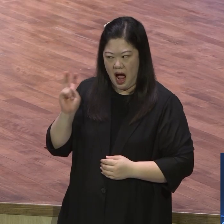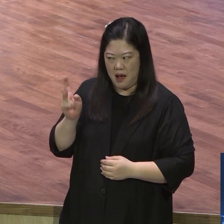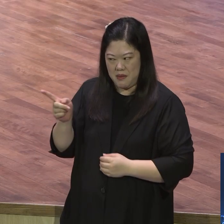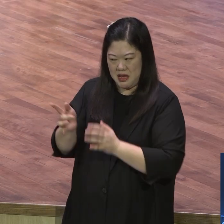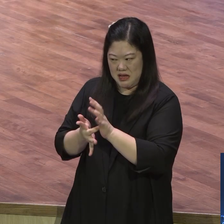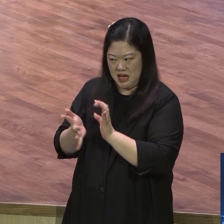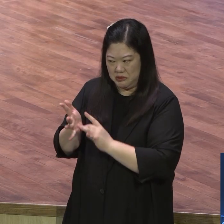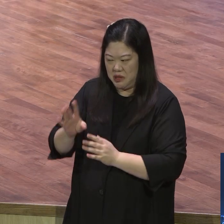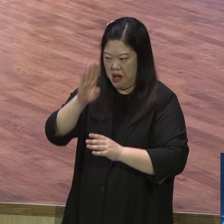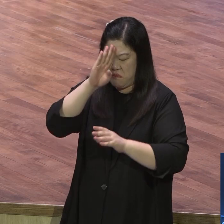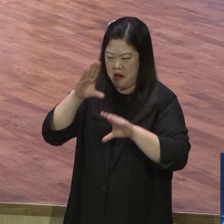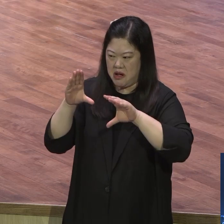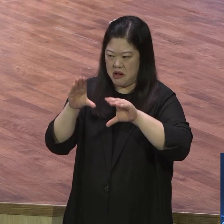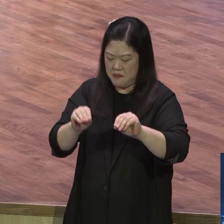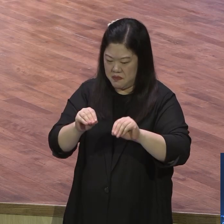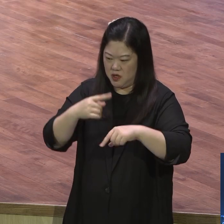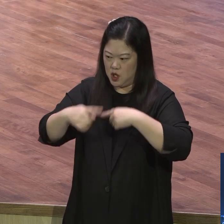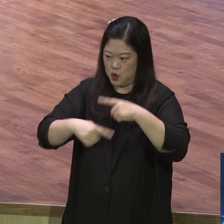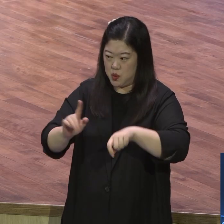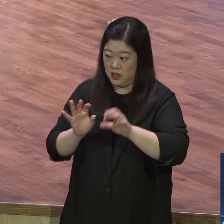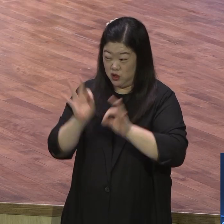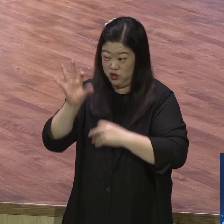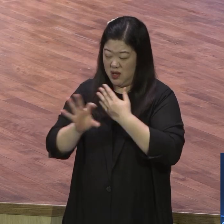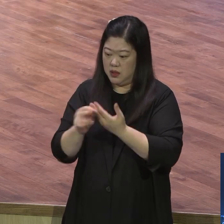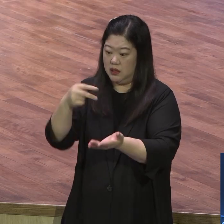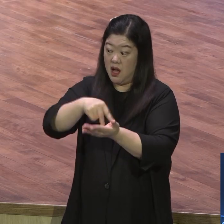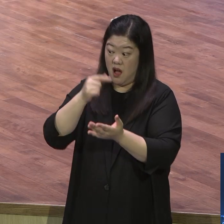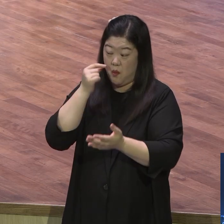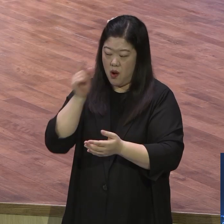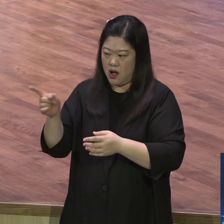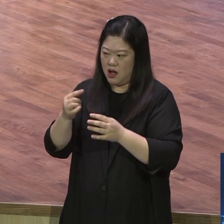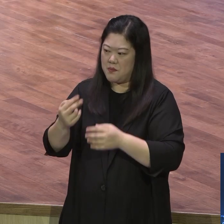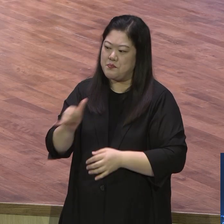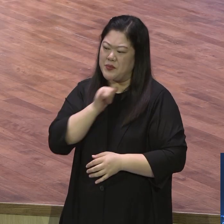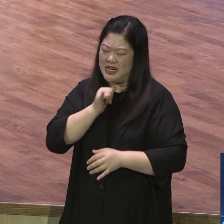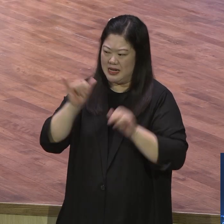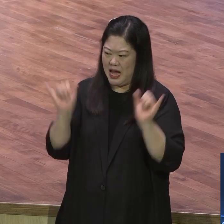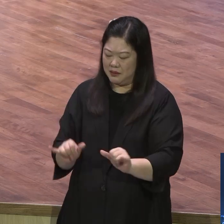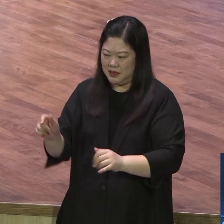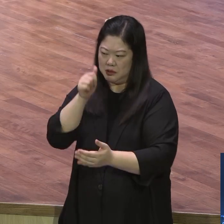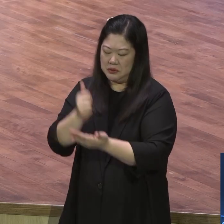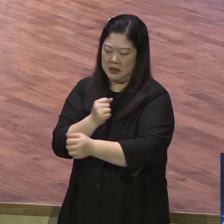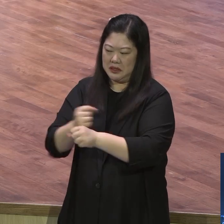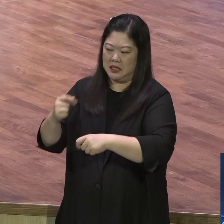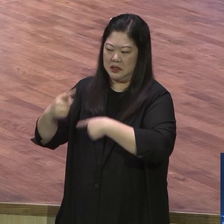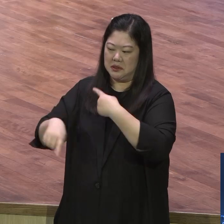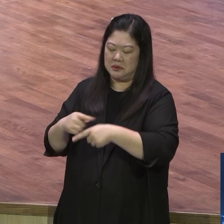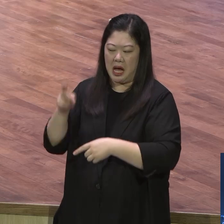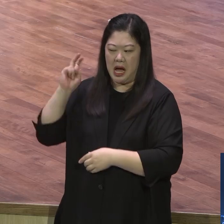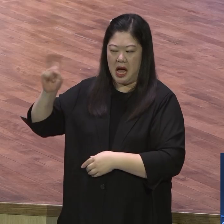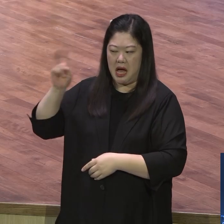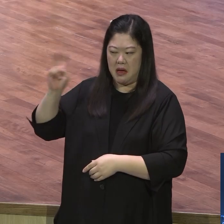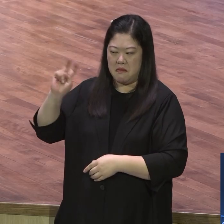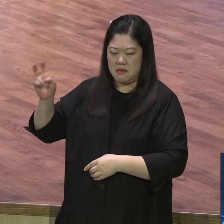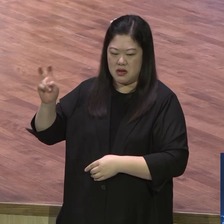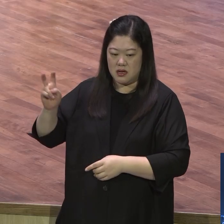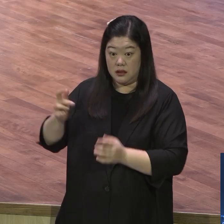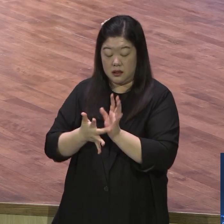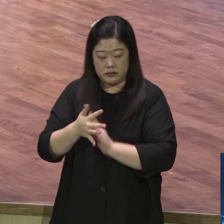보시고 중근병도 치유하셨다 예수님이 가지신 절대 치유의 능력